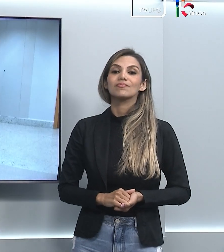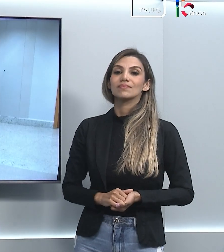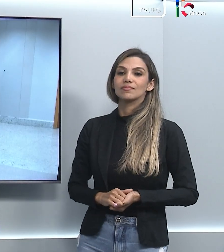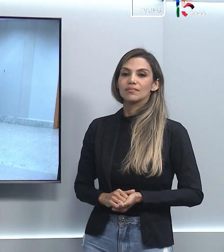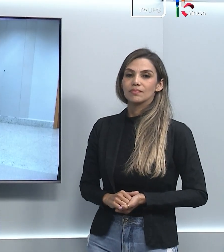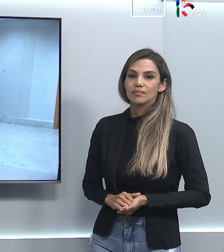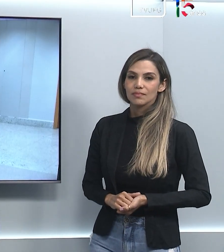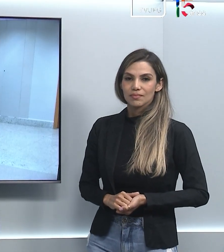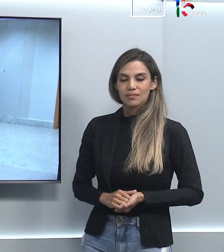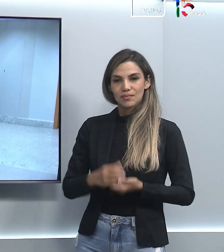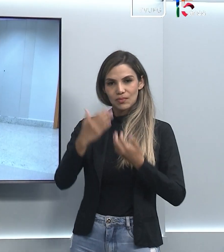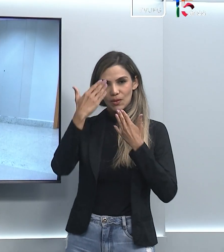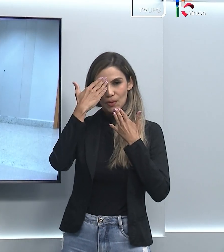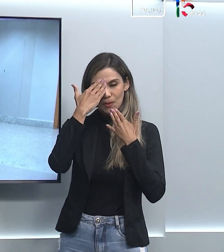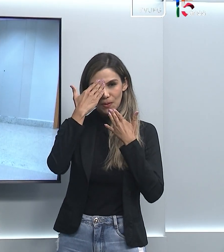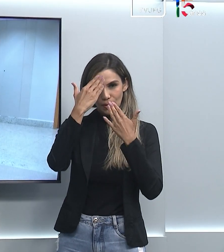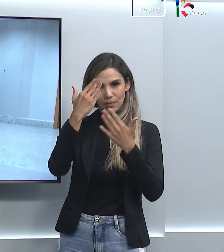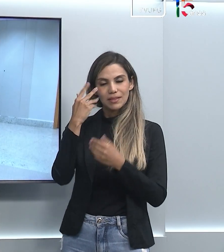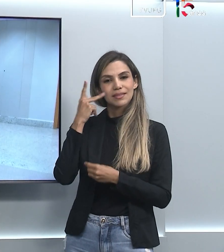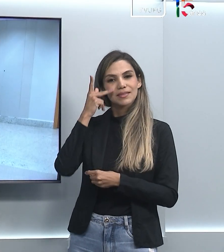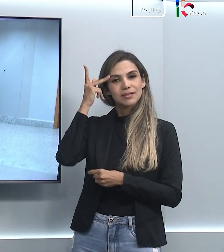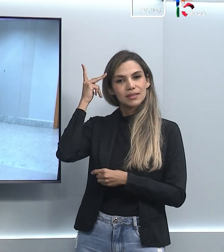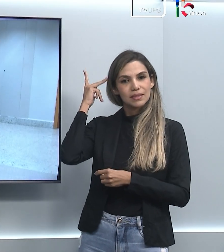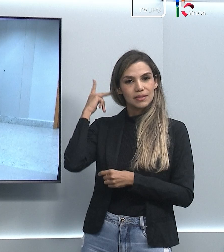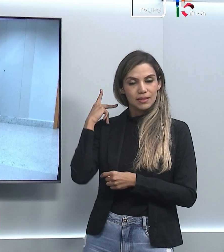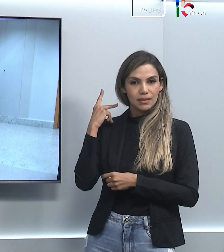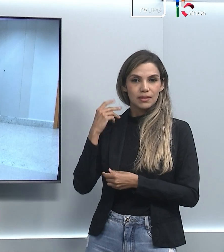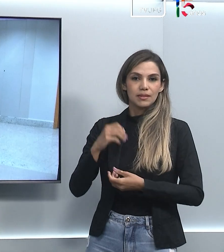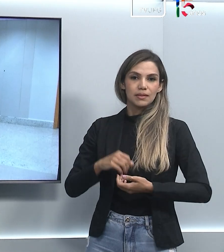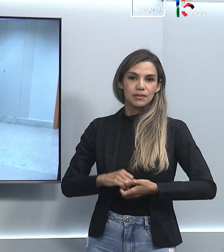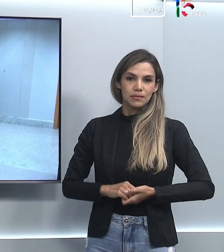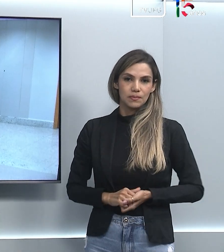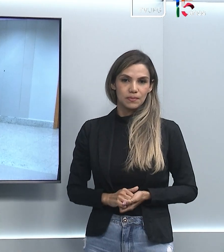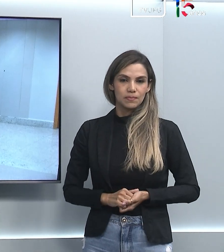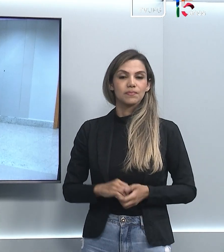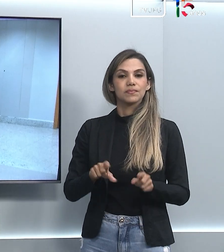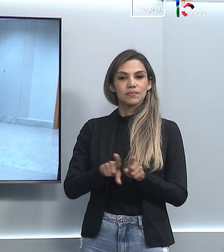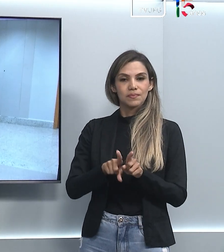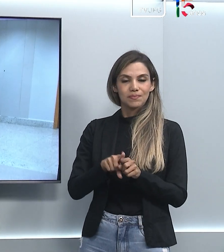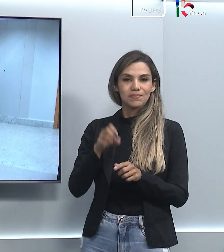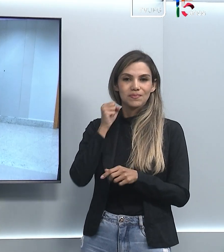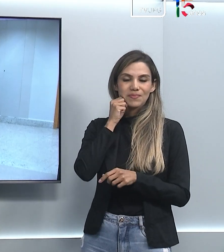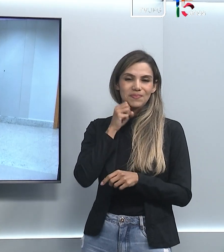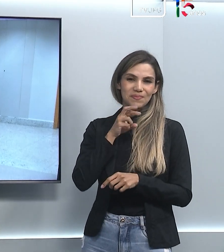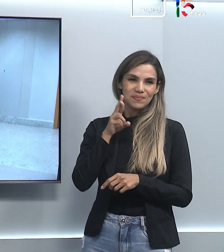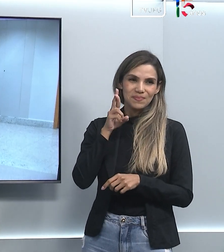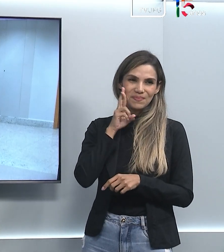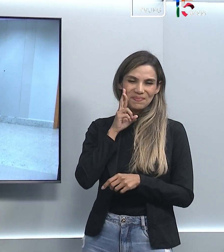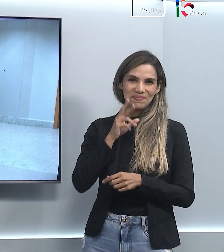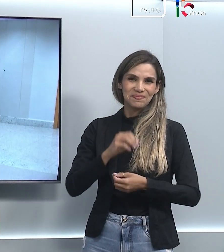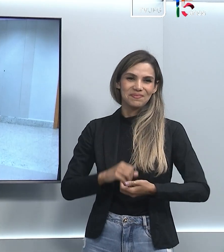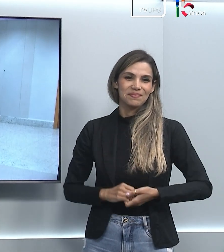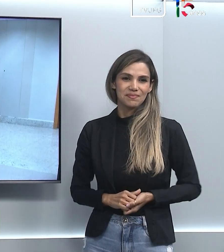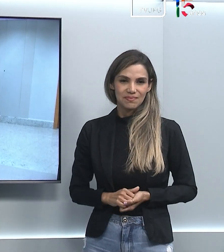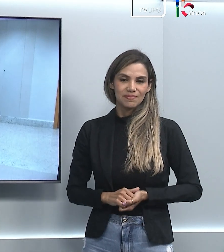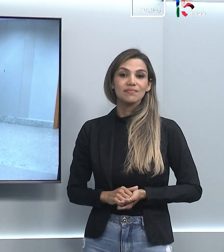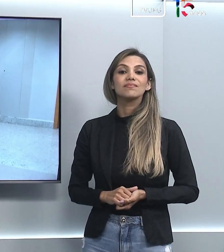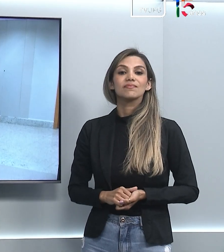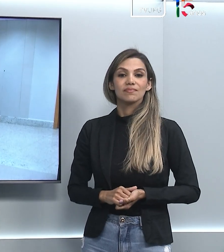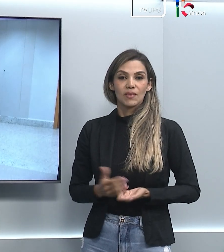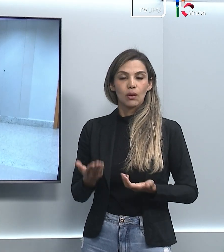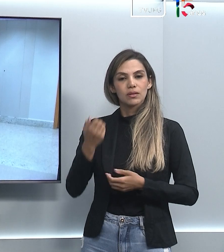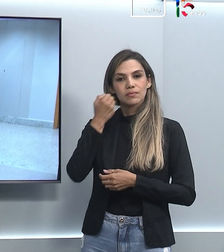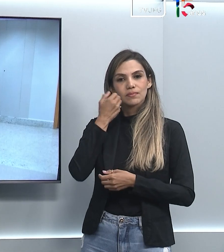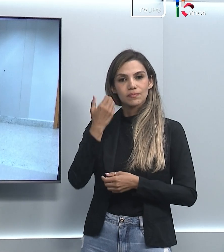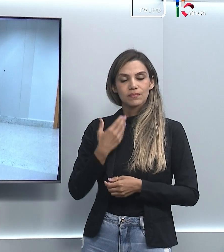eu quero agradecer Camila, Maia, a Sara, a Raquel, e passo a me